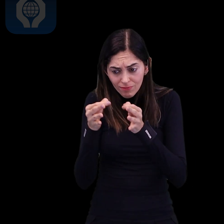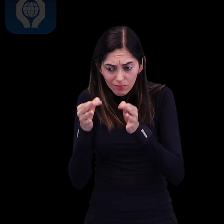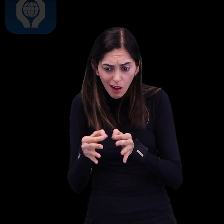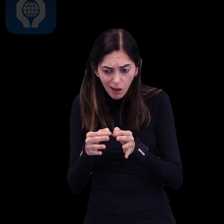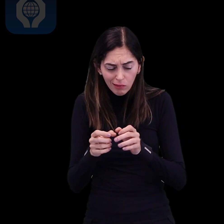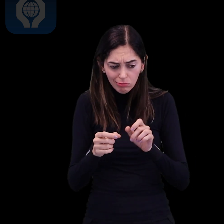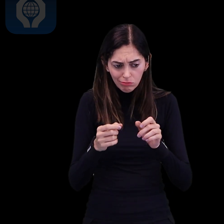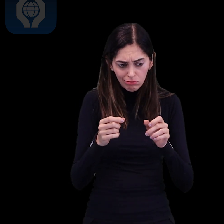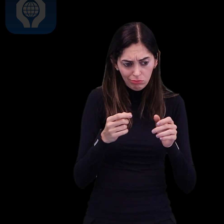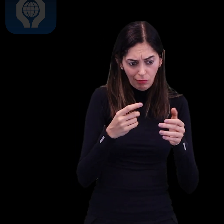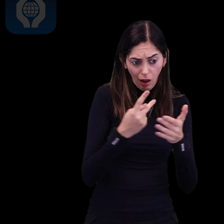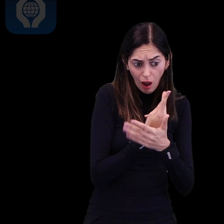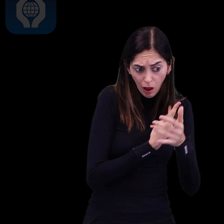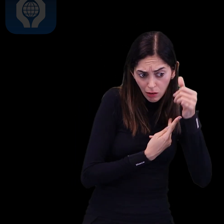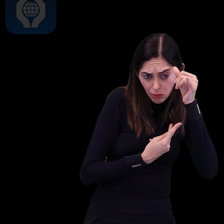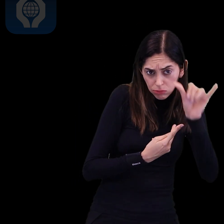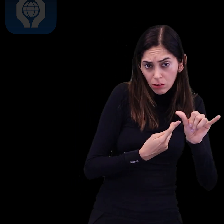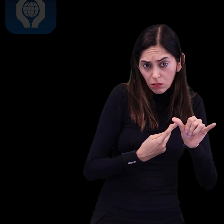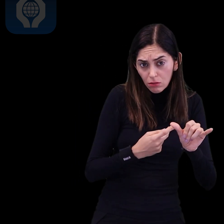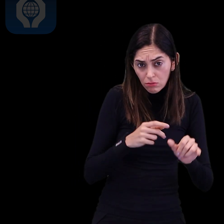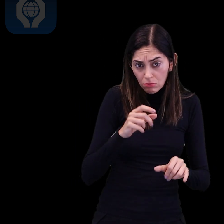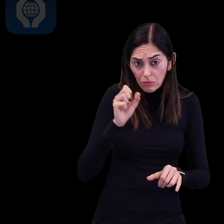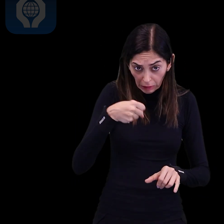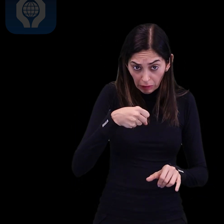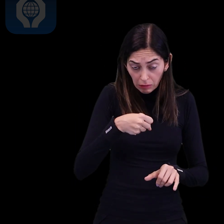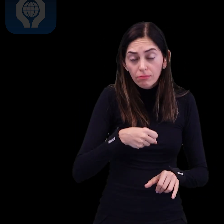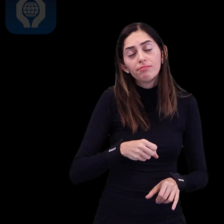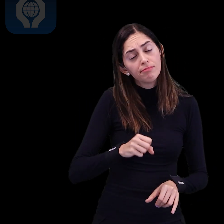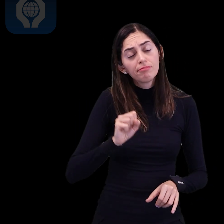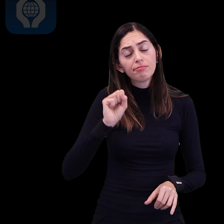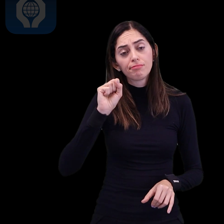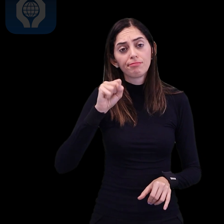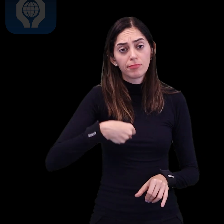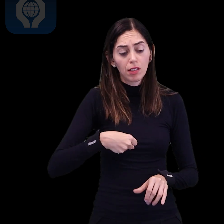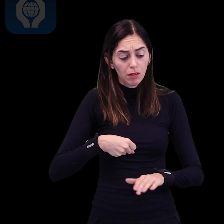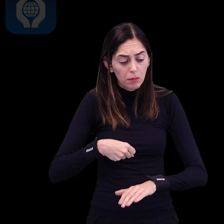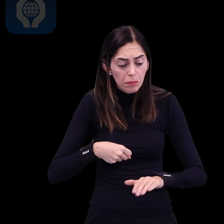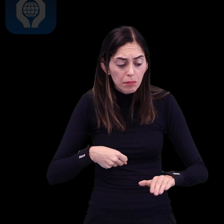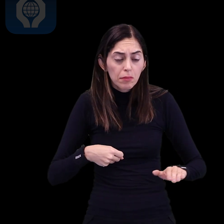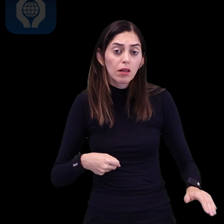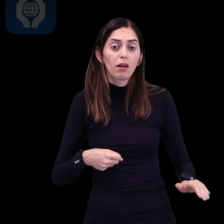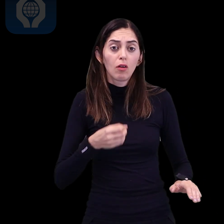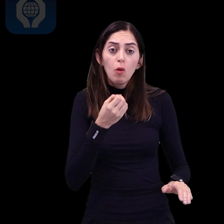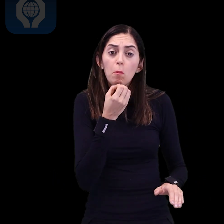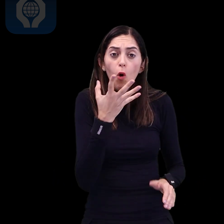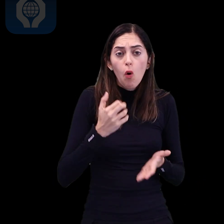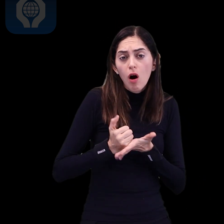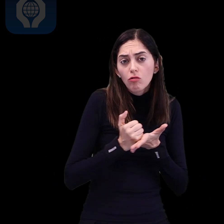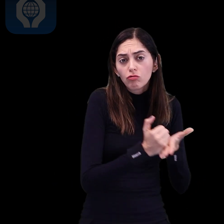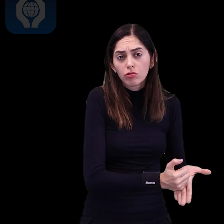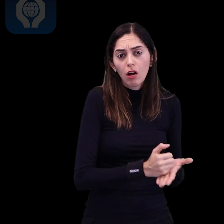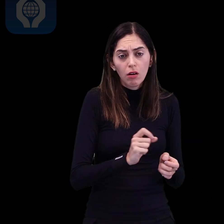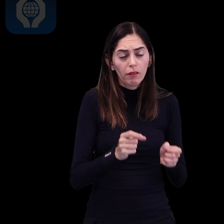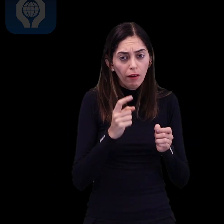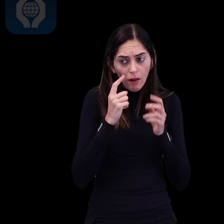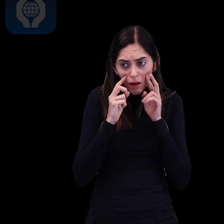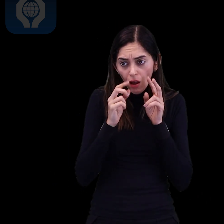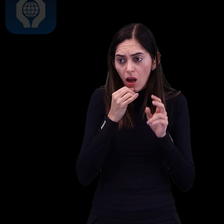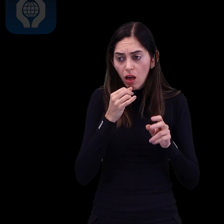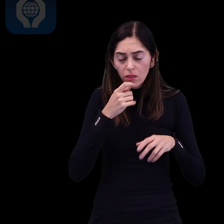sim. E foi para o seu próprio bem. Quando você era pequeno, seus pais lhe ensinaram a olhar para os dois lados